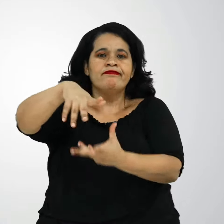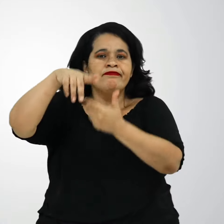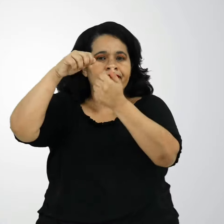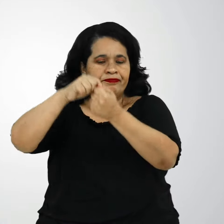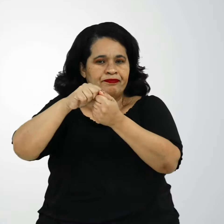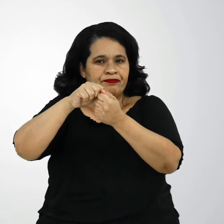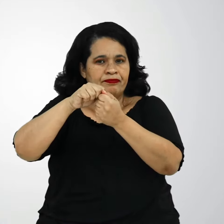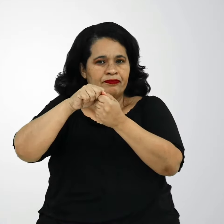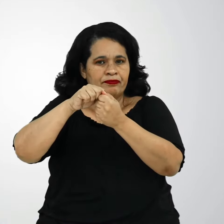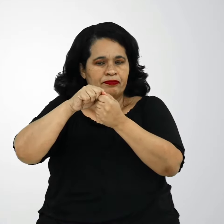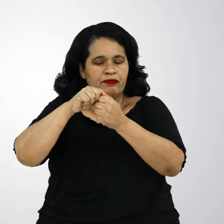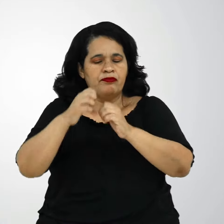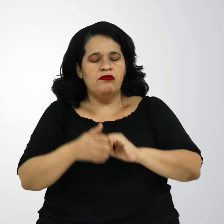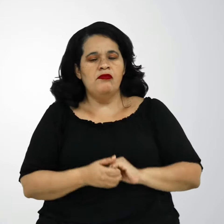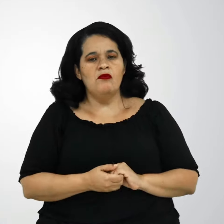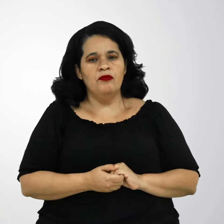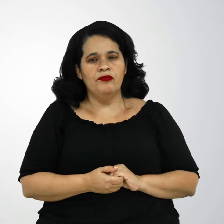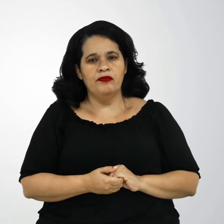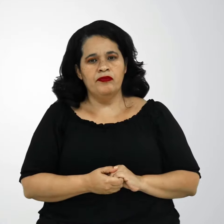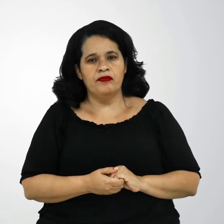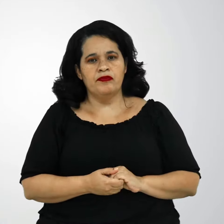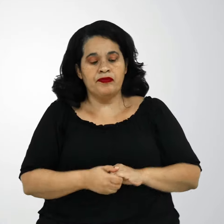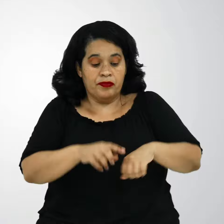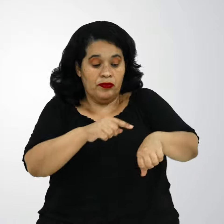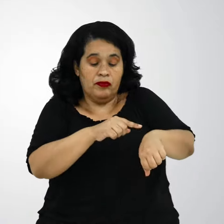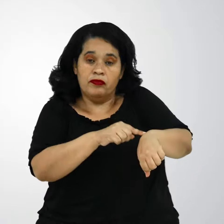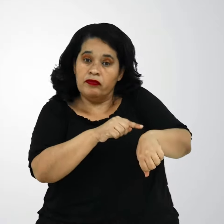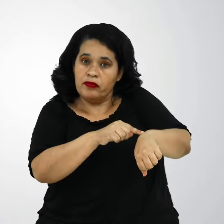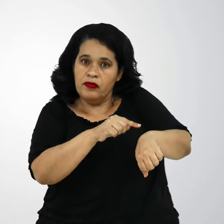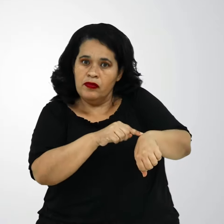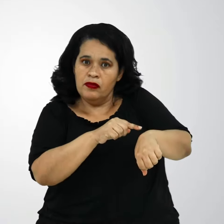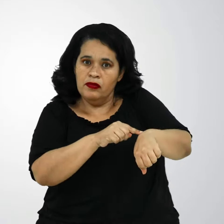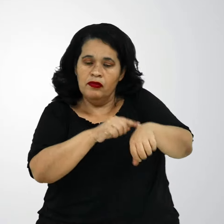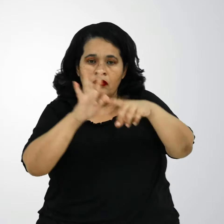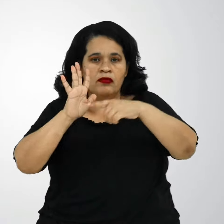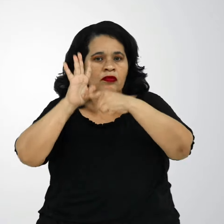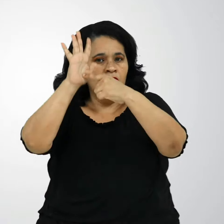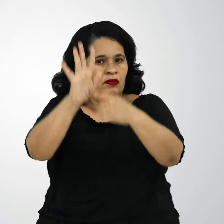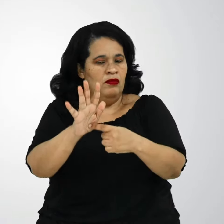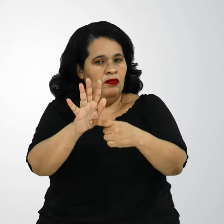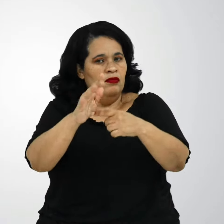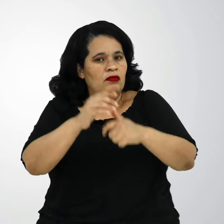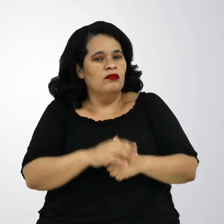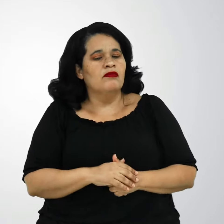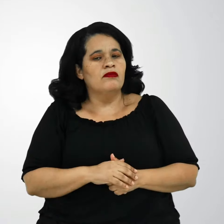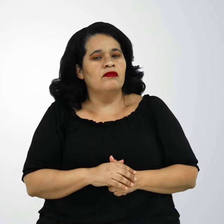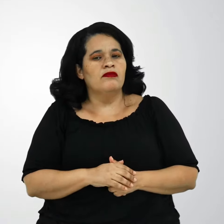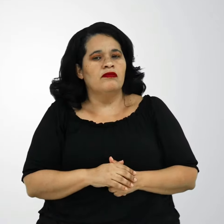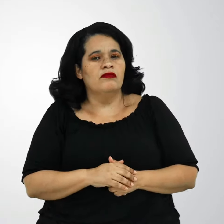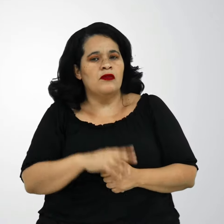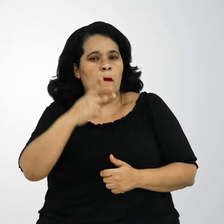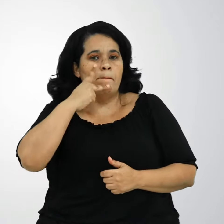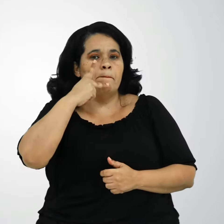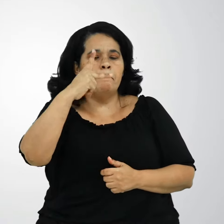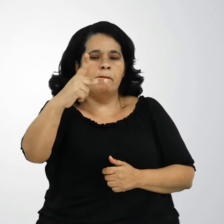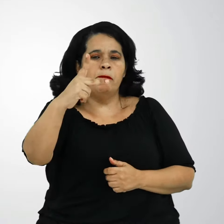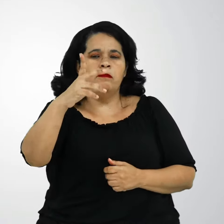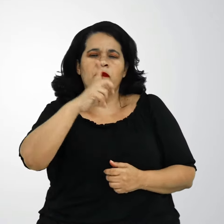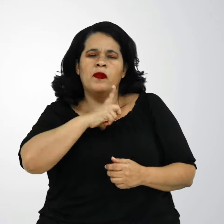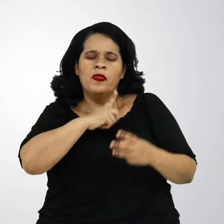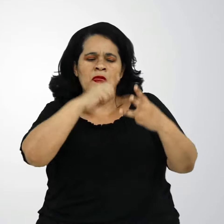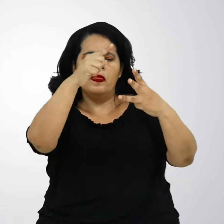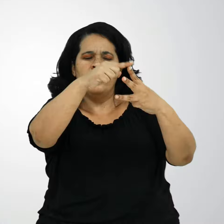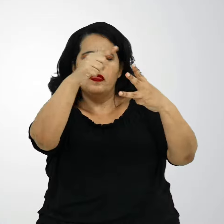dele. E esses períodos, eles estão divididos em três, quer dizer, essa profecia está dividida em